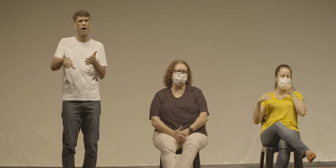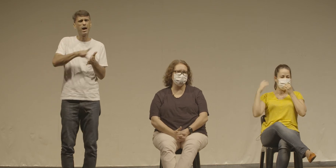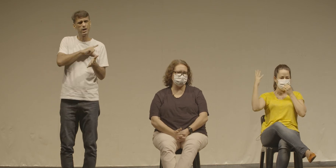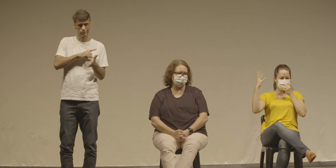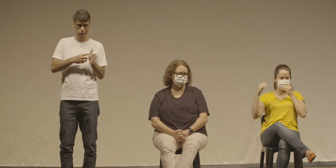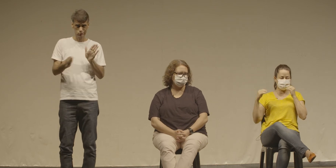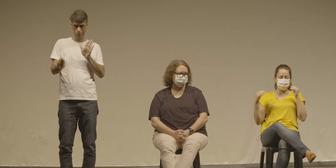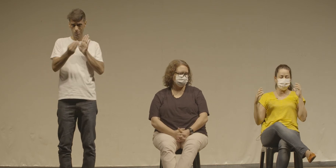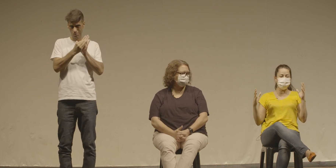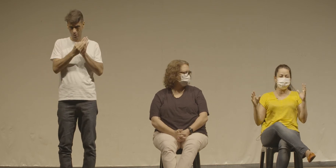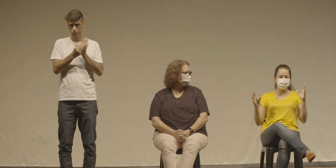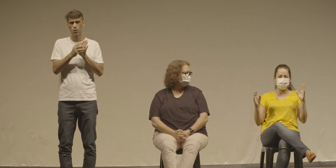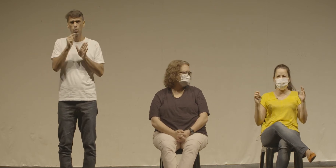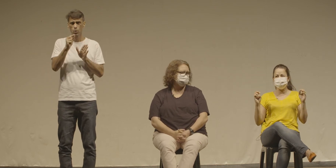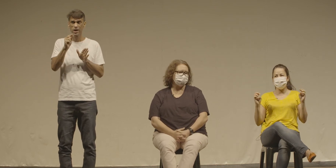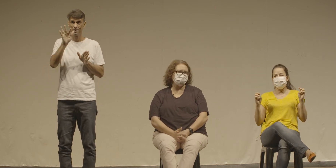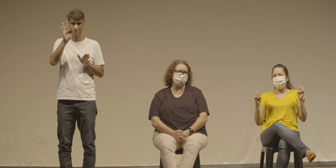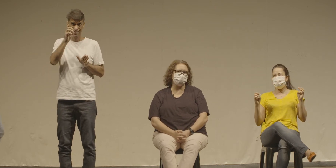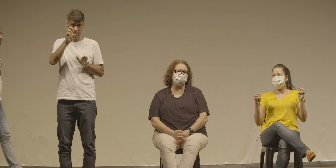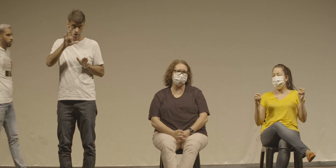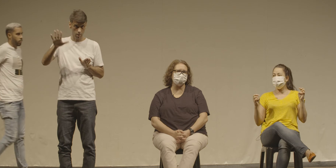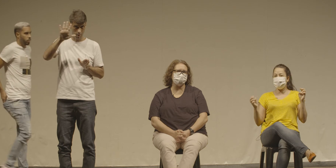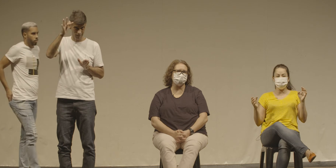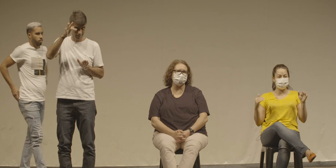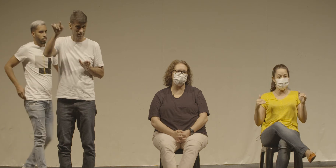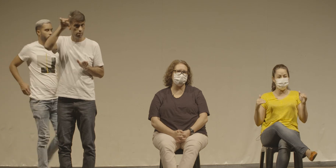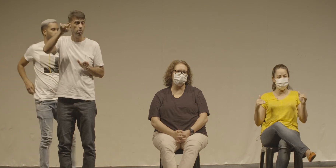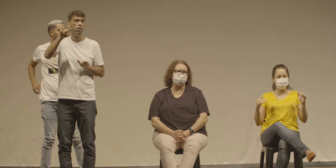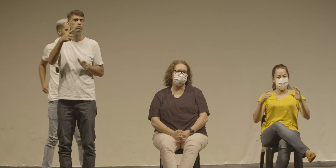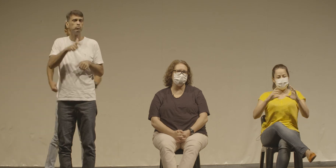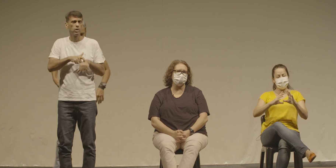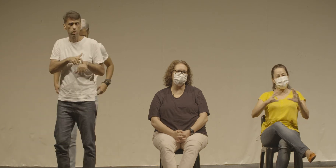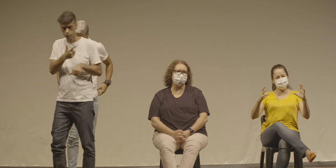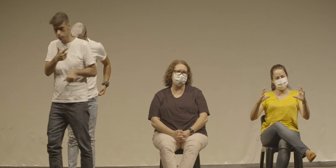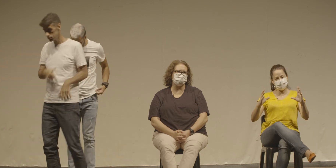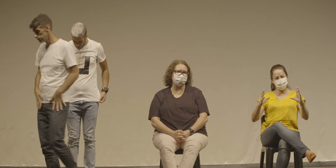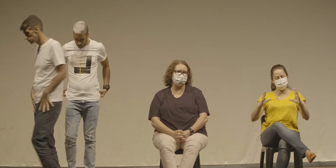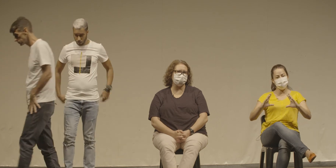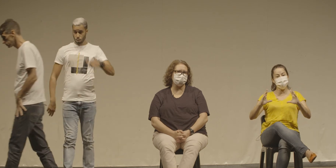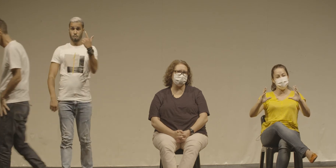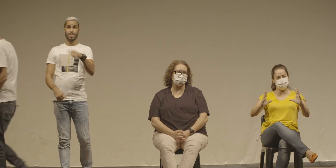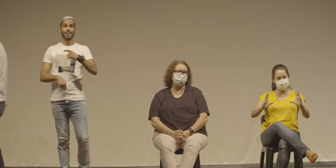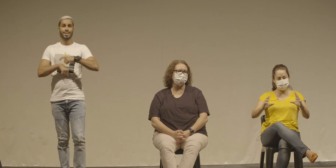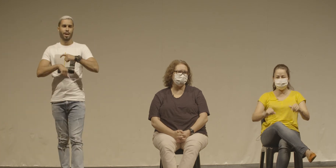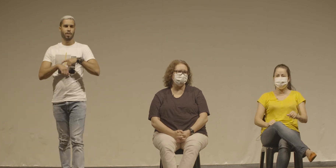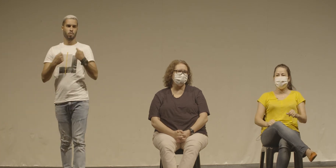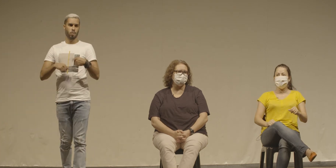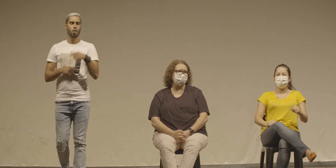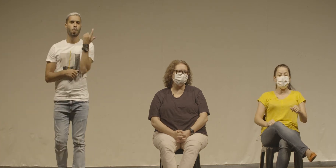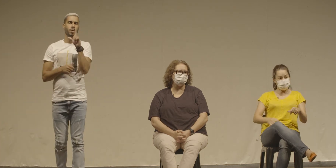pré-determinado em âmbito federal. Então, a gente não tem o tempo necessário para conseguir